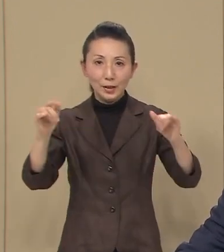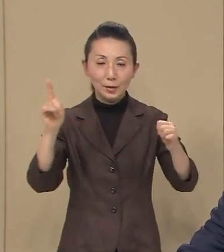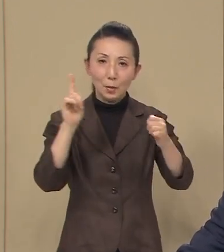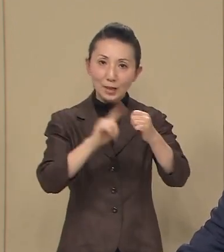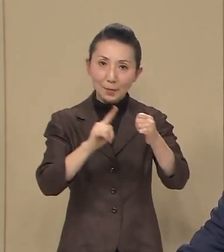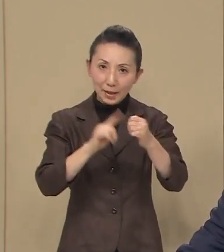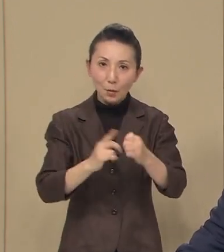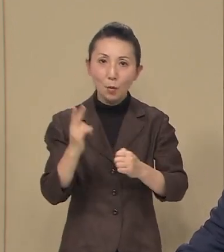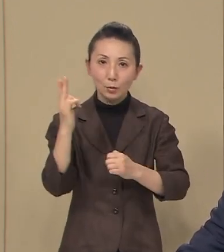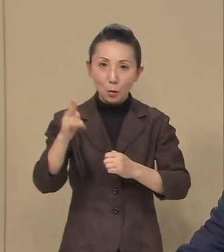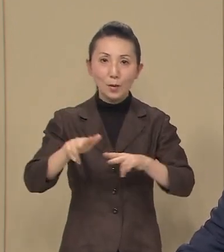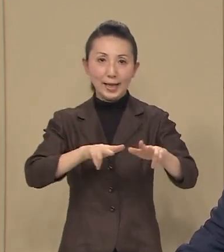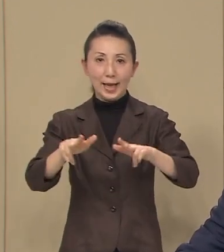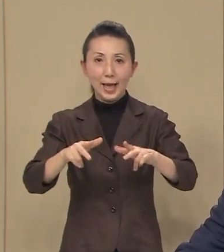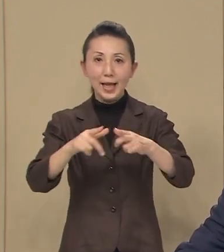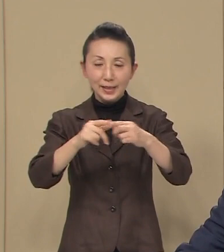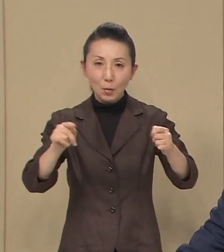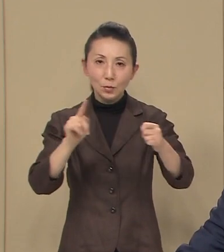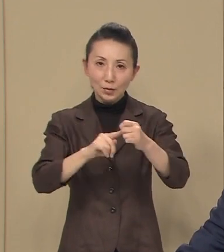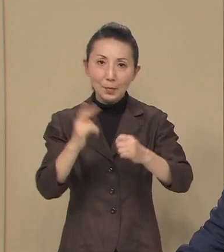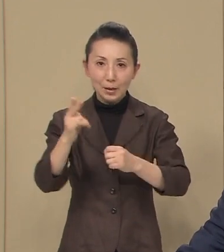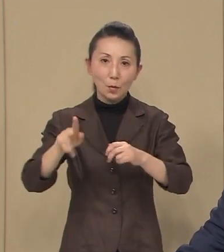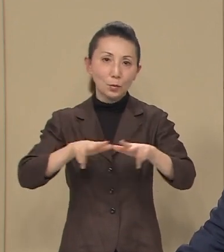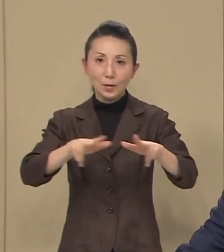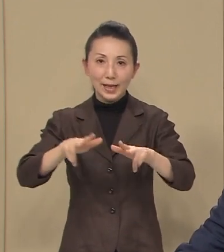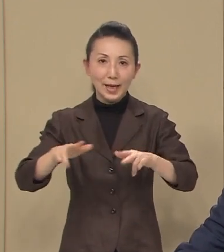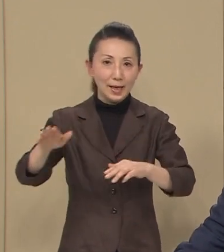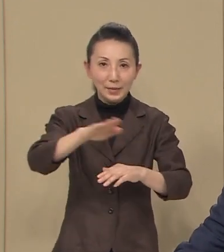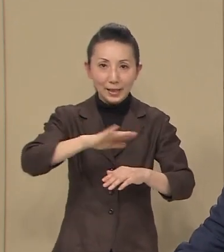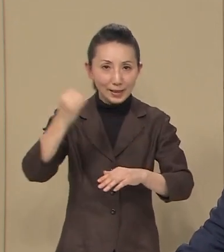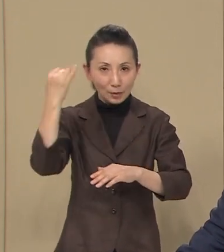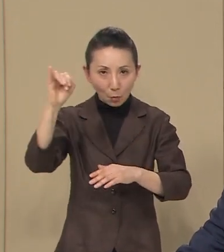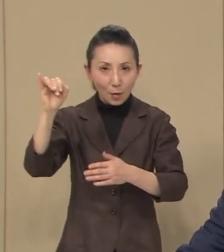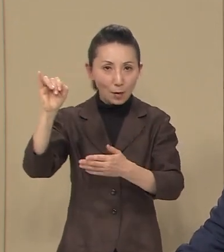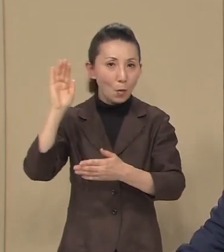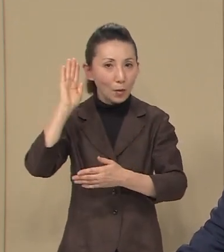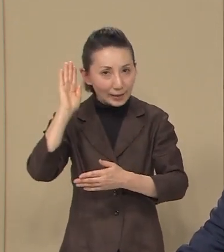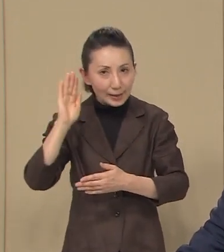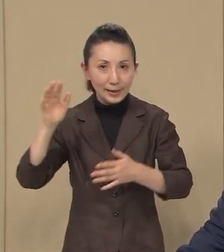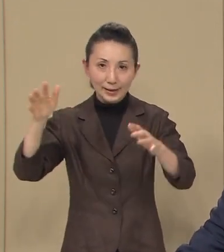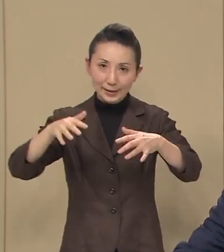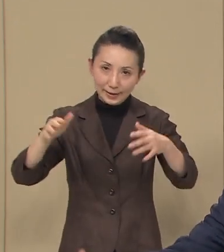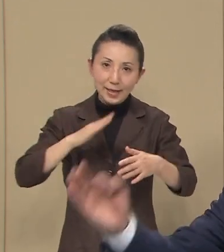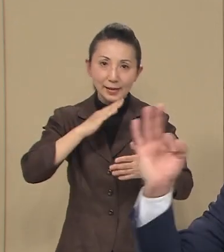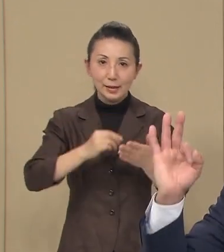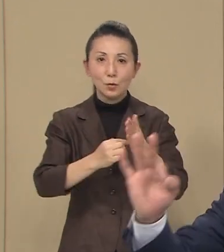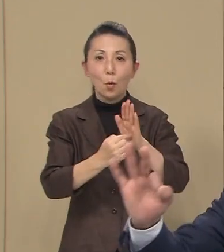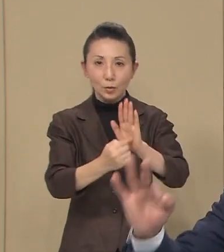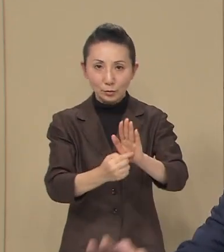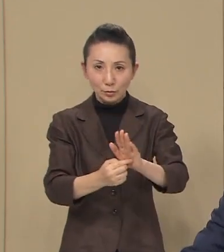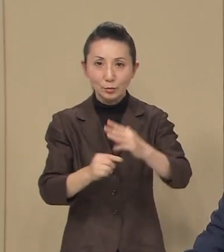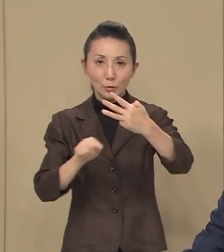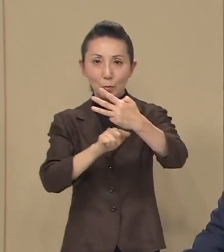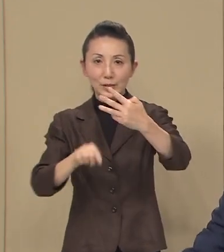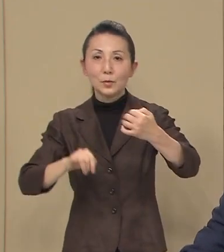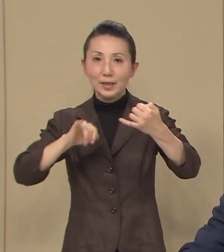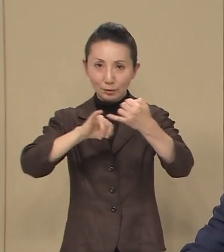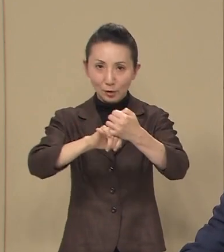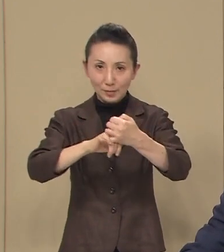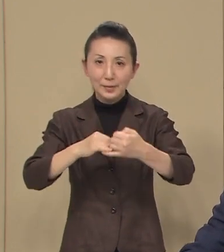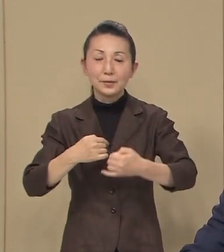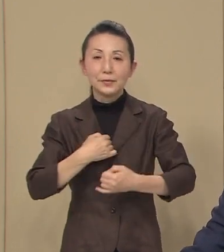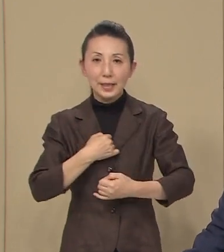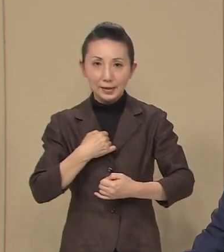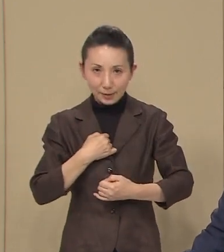土星日本のための土星を皆さんの声を聞いて実行するその3つをお約束しますこれが